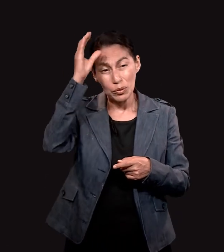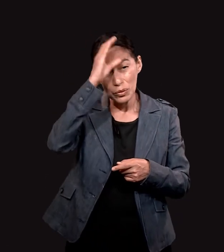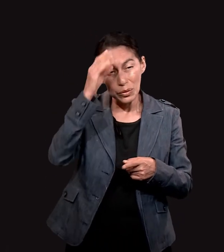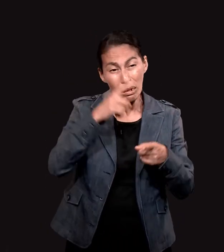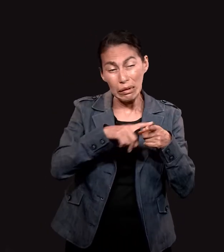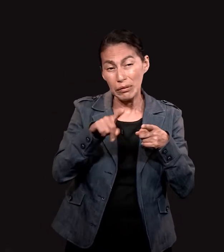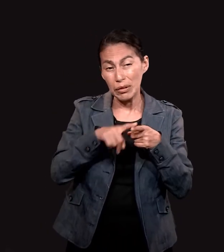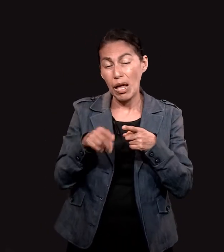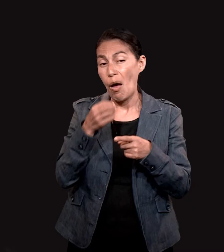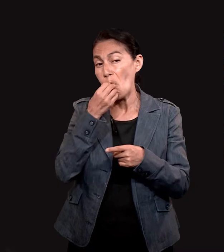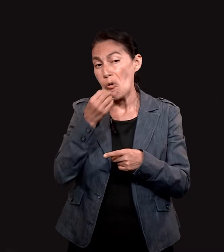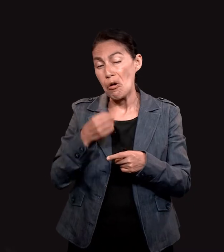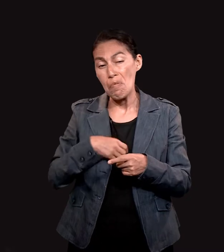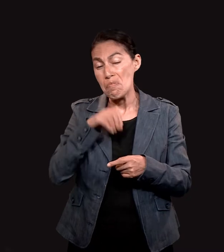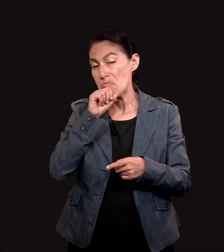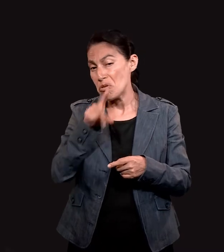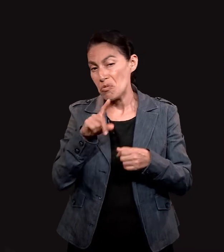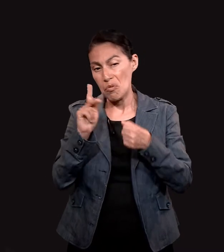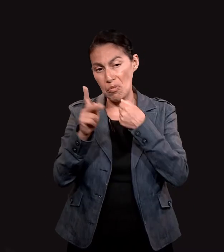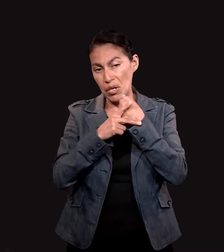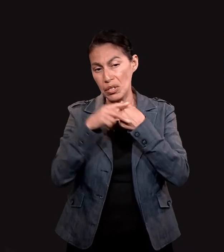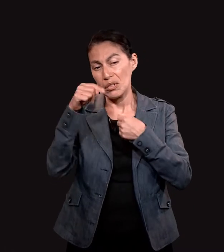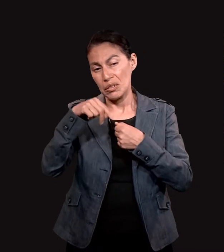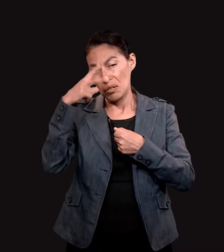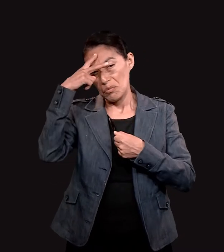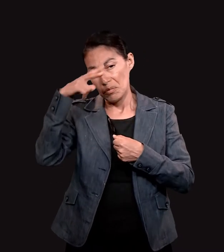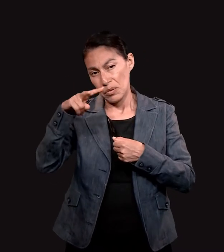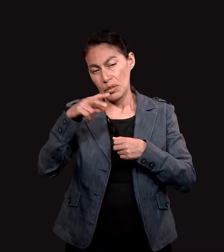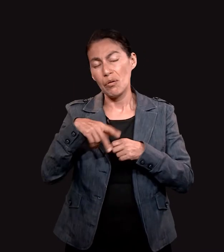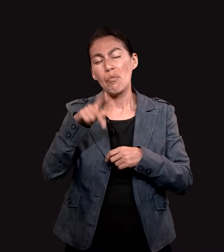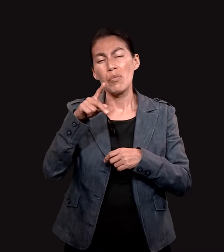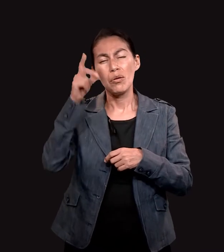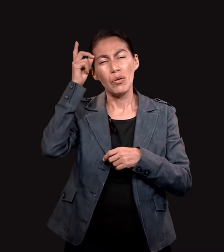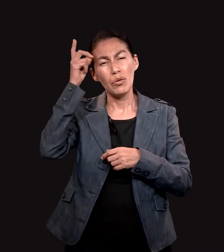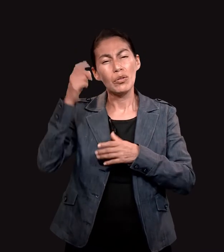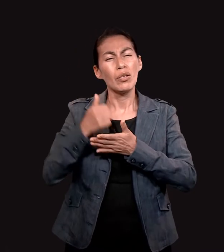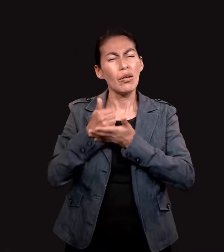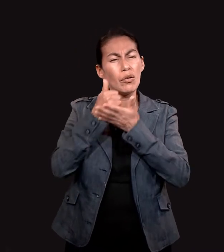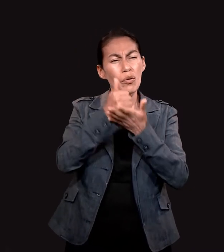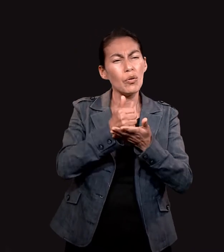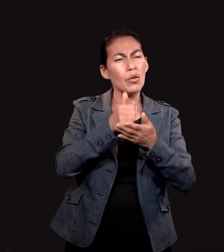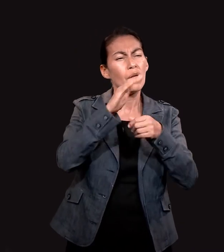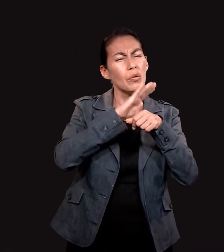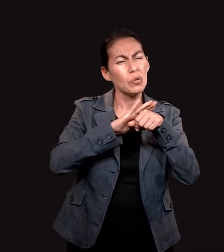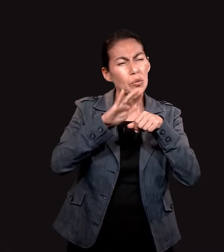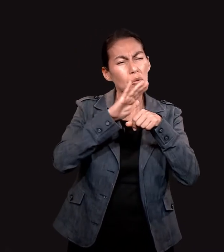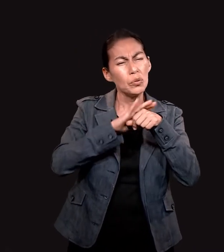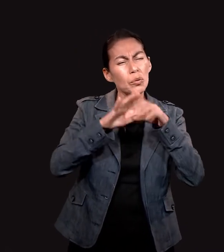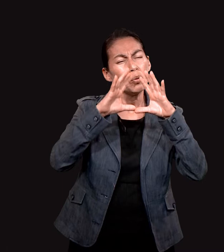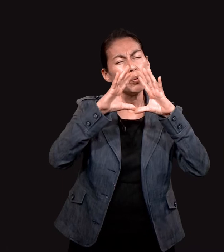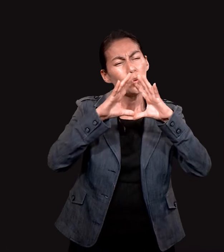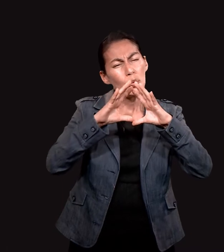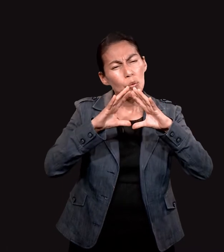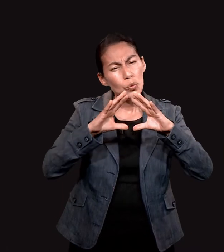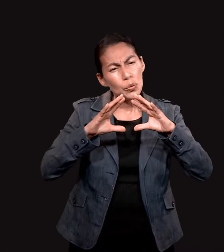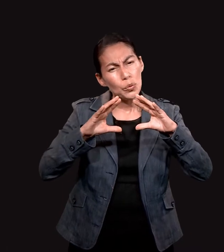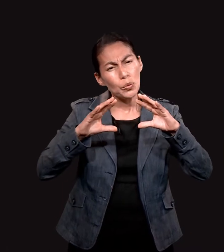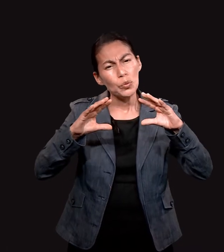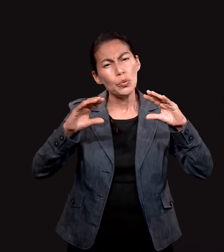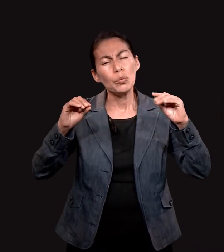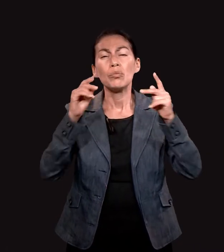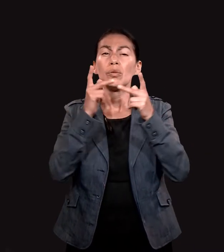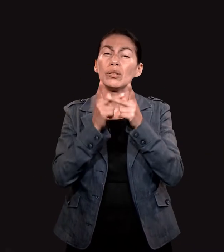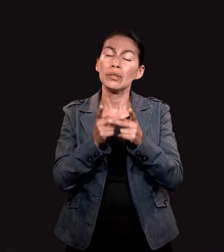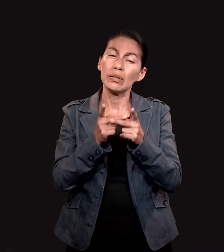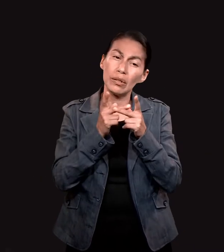familia, cultura, aún siendo de México, ¿no es cierto? Pero Dios es el que va limando eso, es el que va haciéndonos un